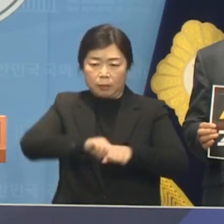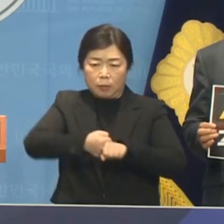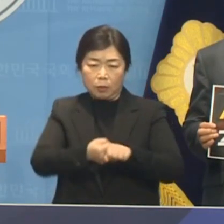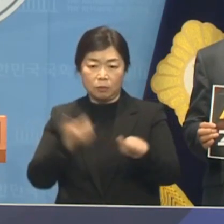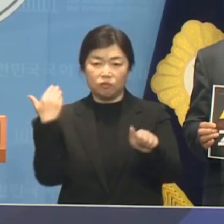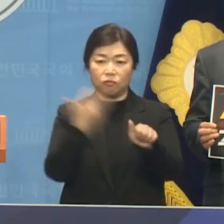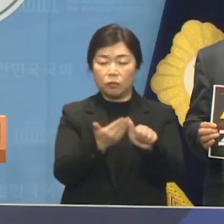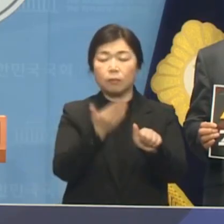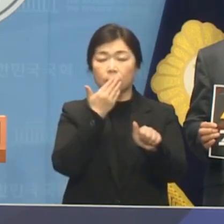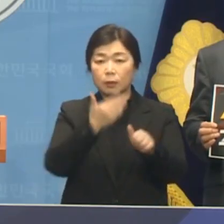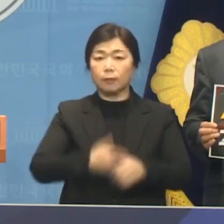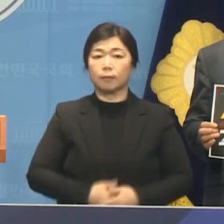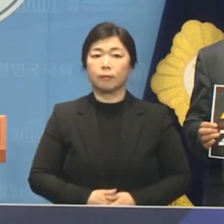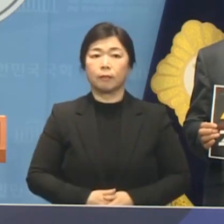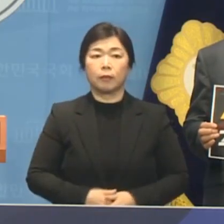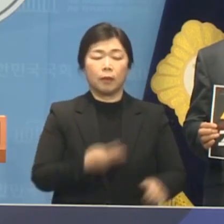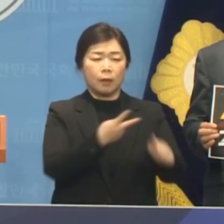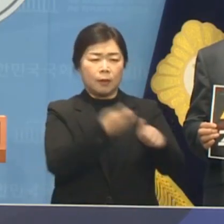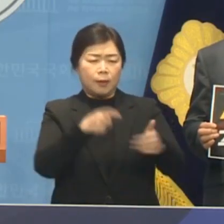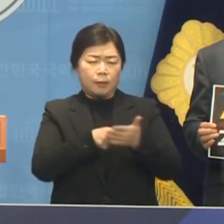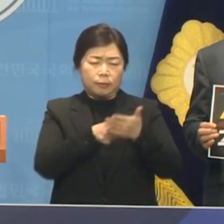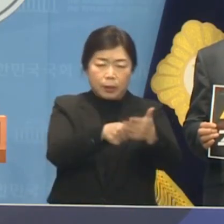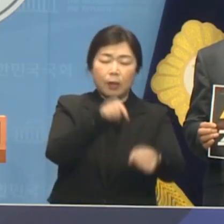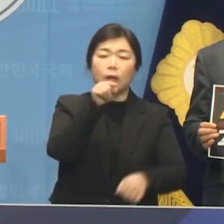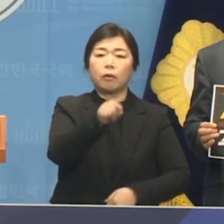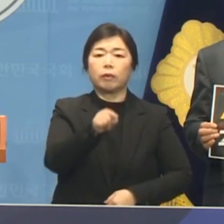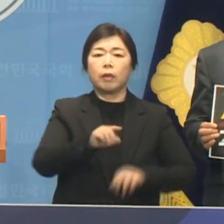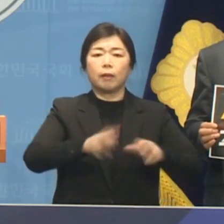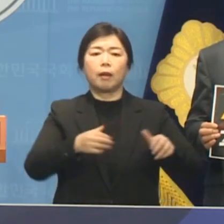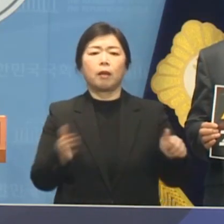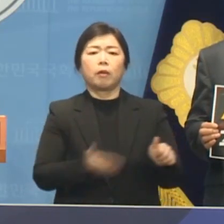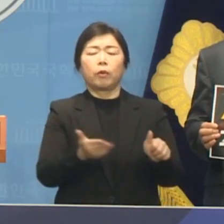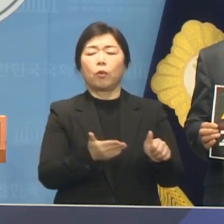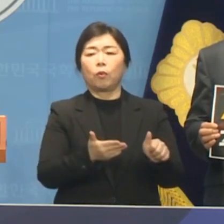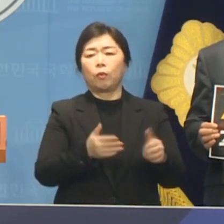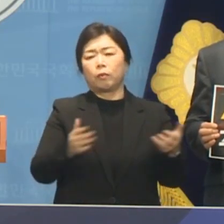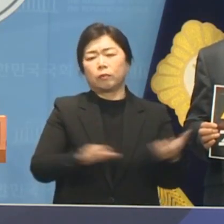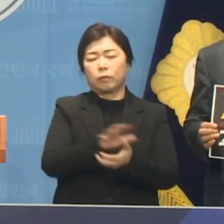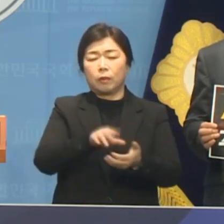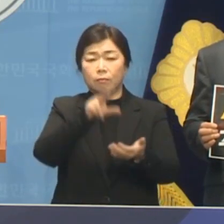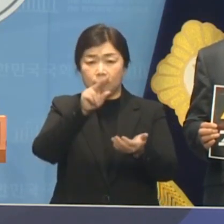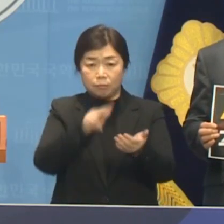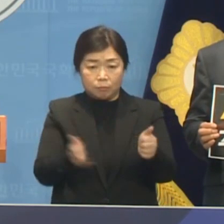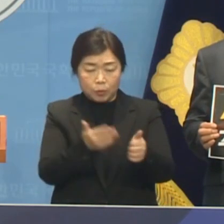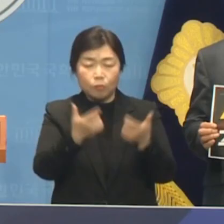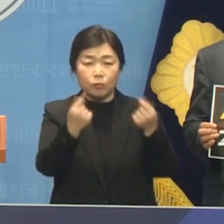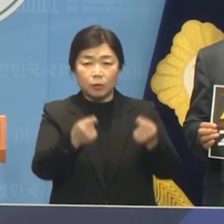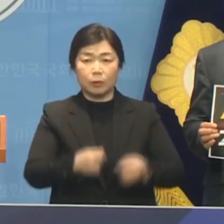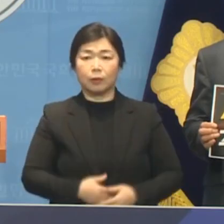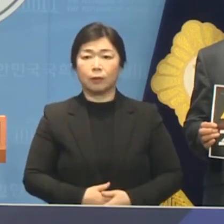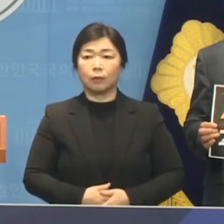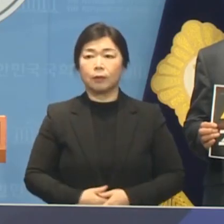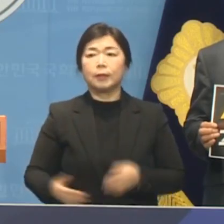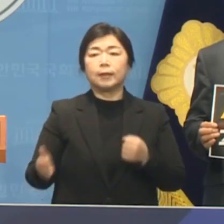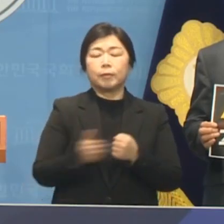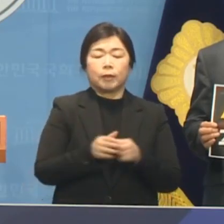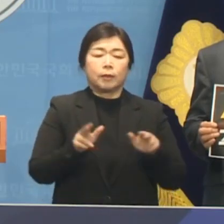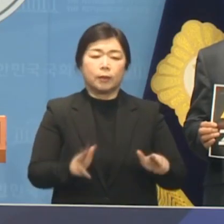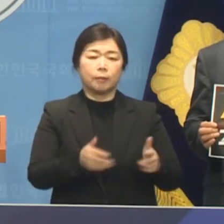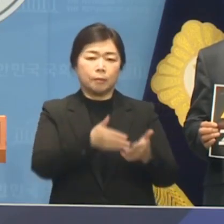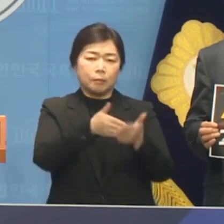것입니다. 탄핵 강행은 내란 선동인 것입니다. 즉각 기각해야